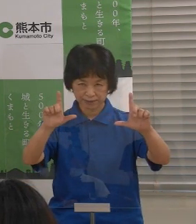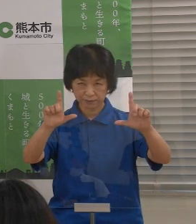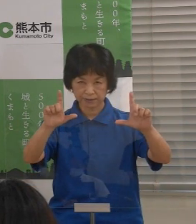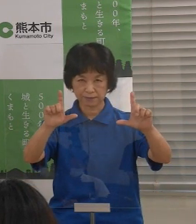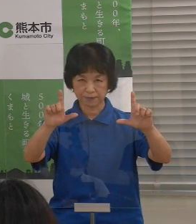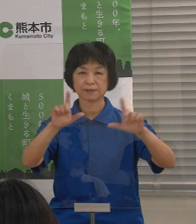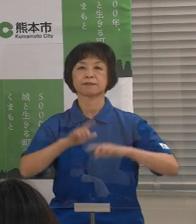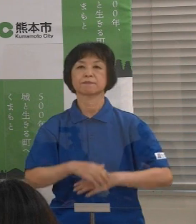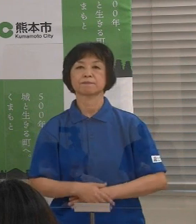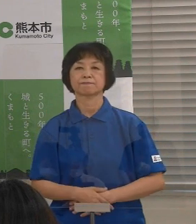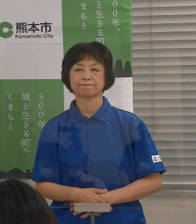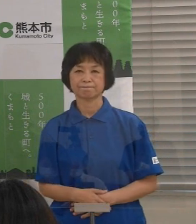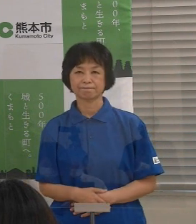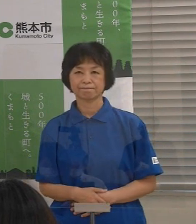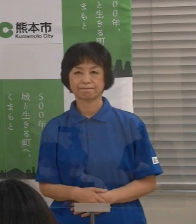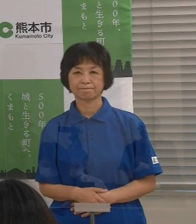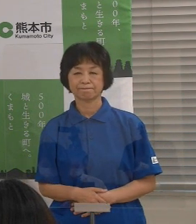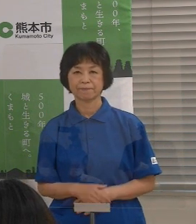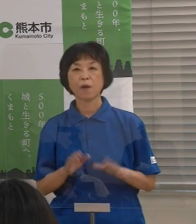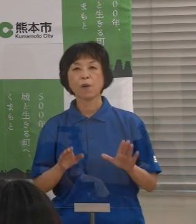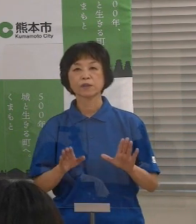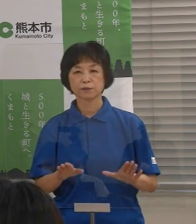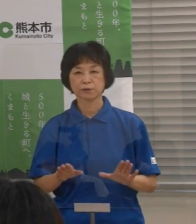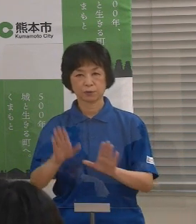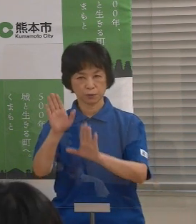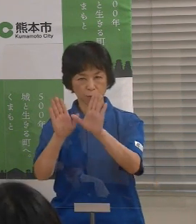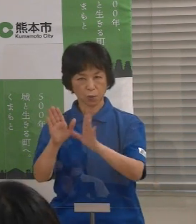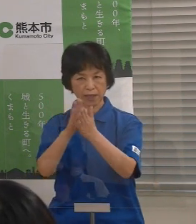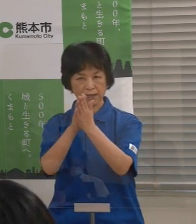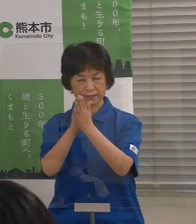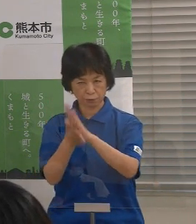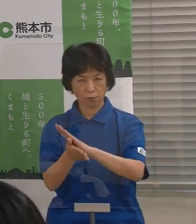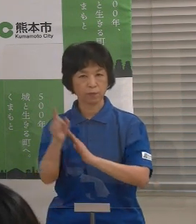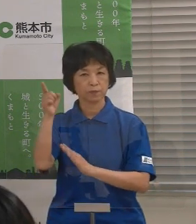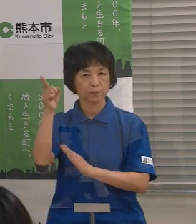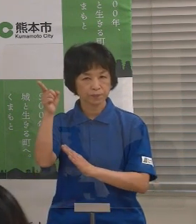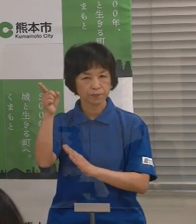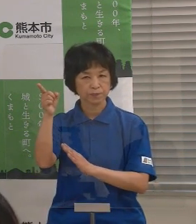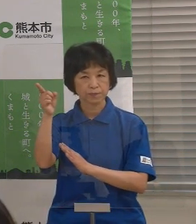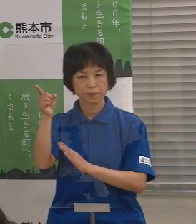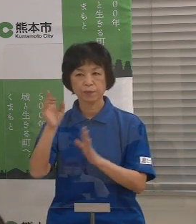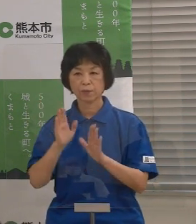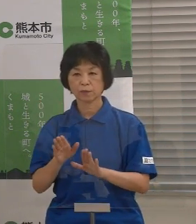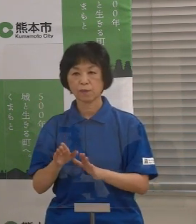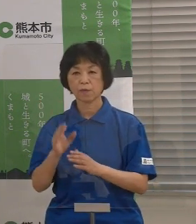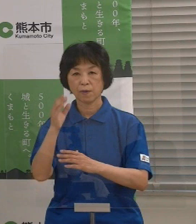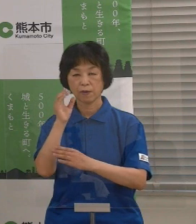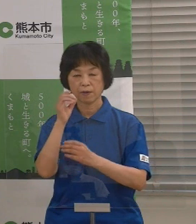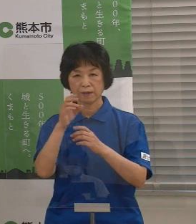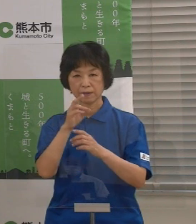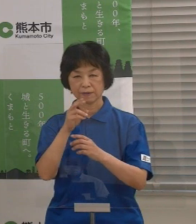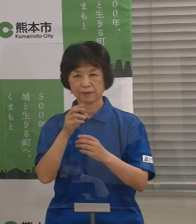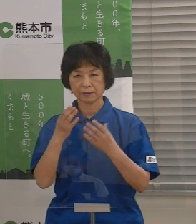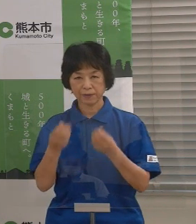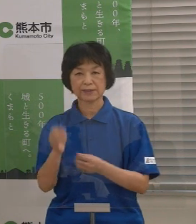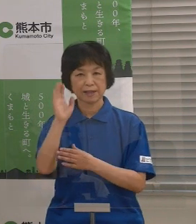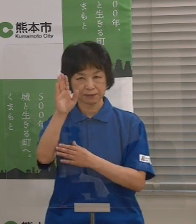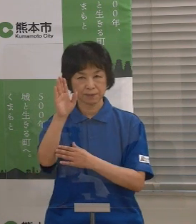ていただきます。なお本日防衛省からもこの後報道発表があるというふうに伺っております